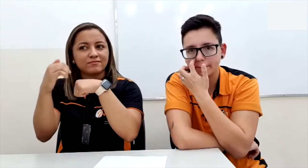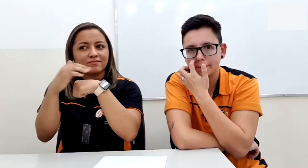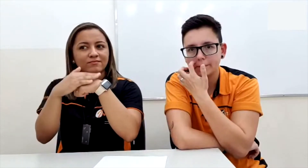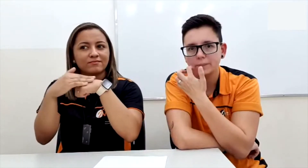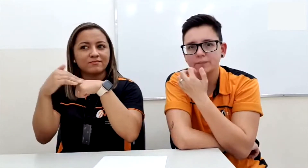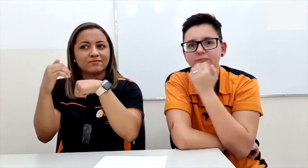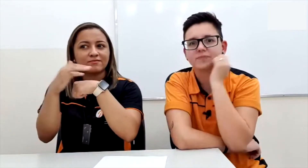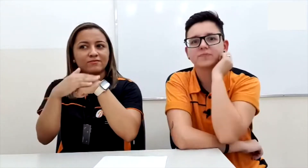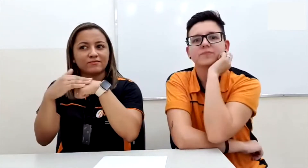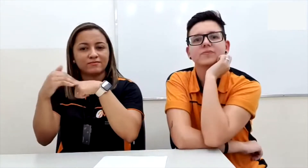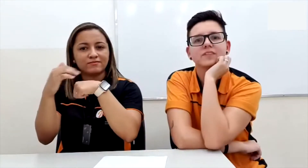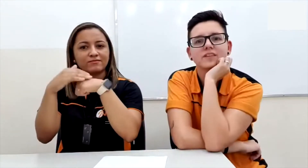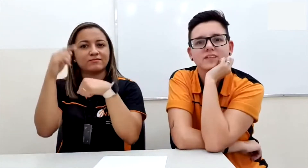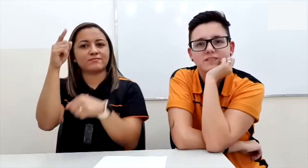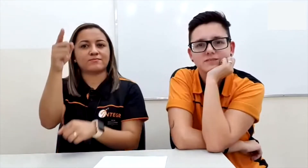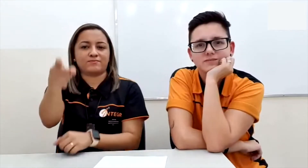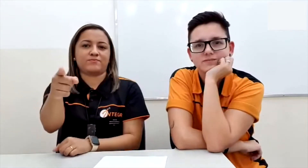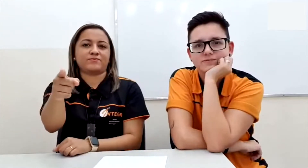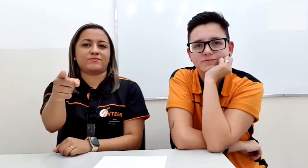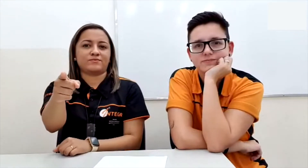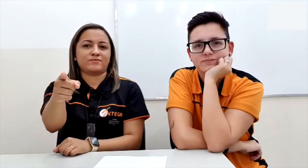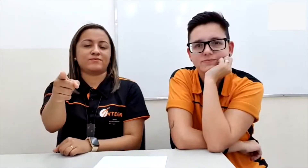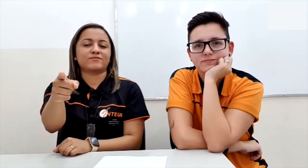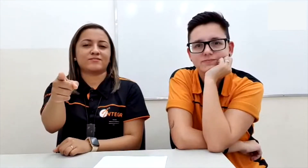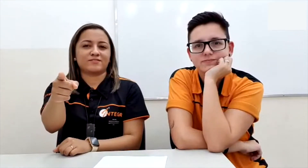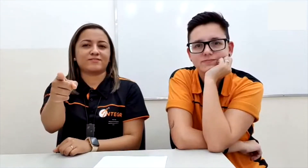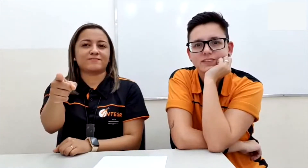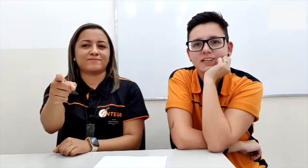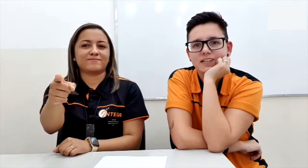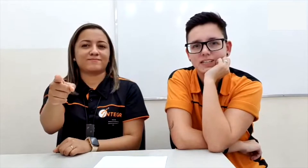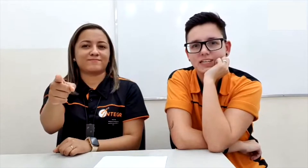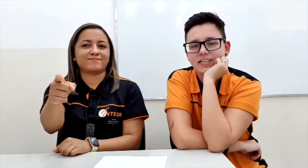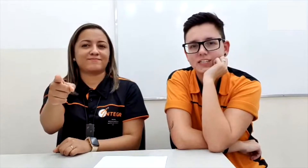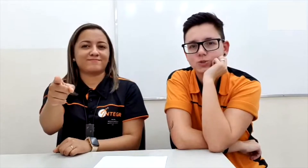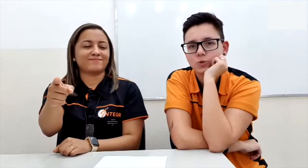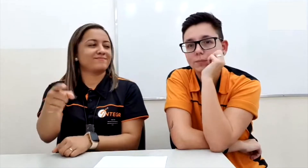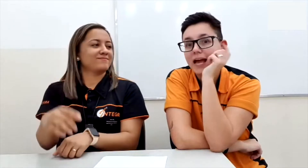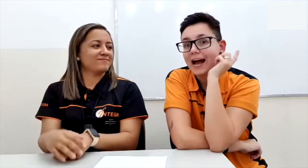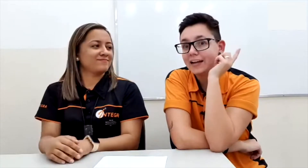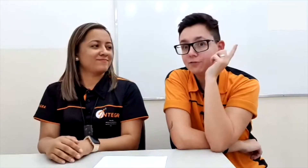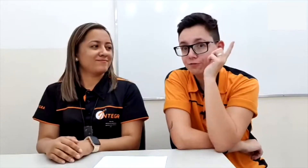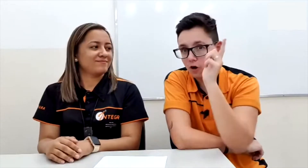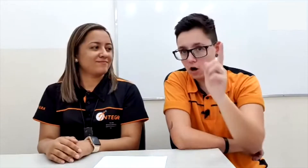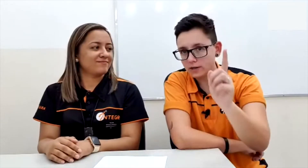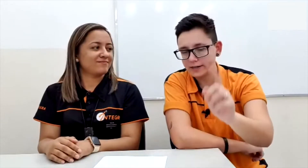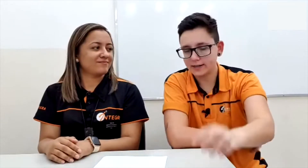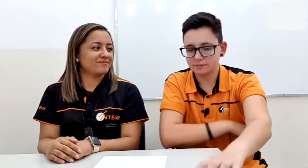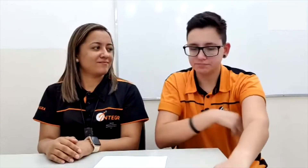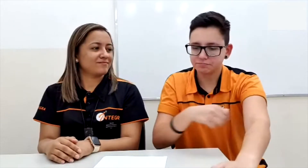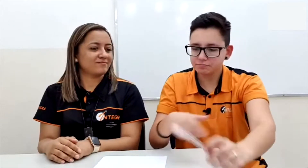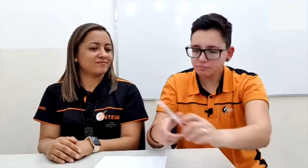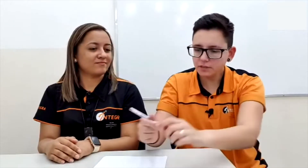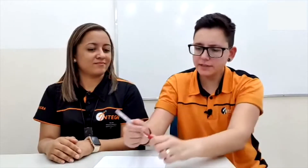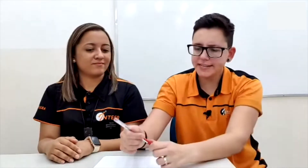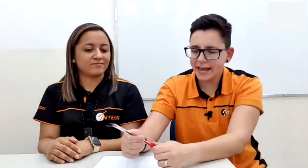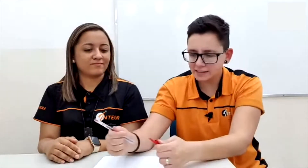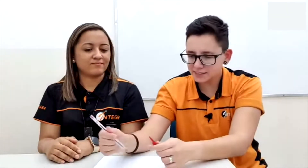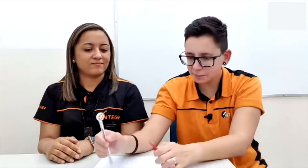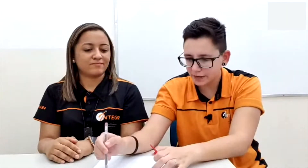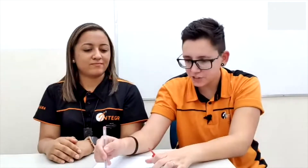um carinho muito grande por você. Isso. Aí foca que essa parte